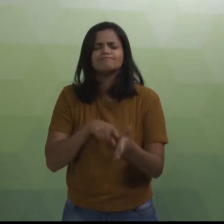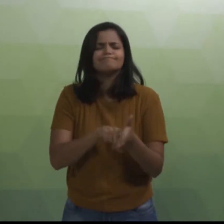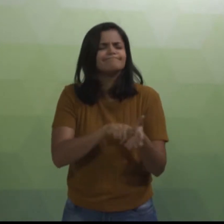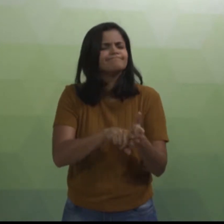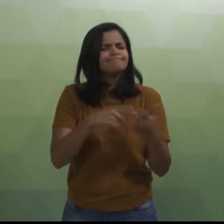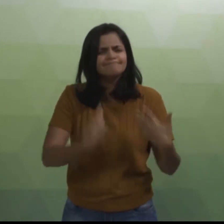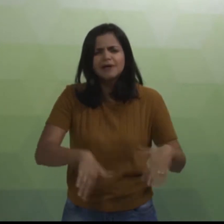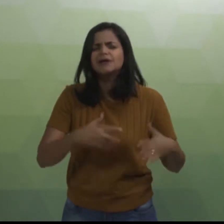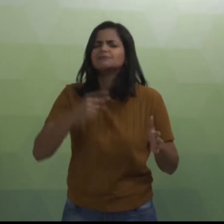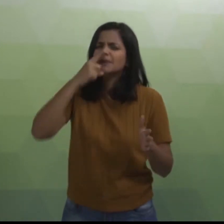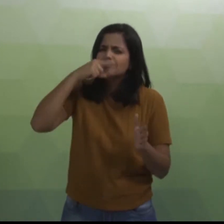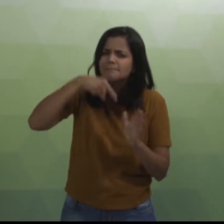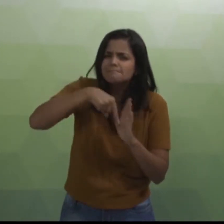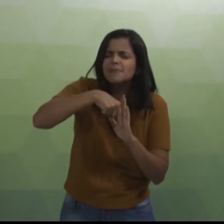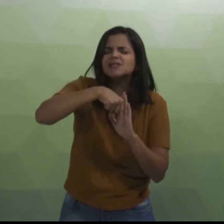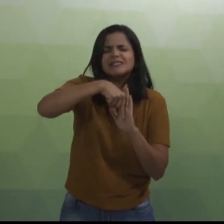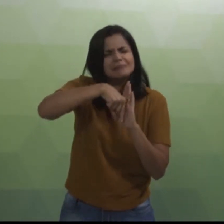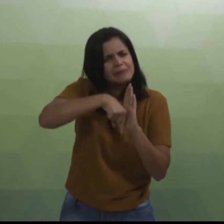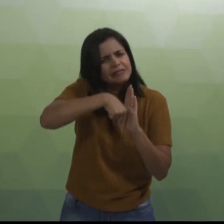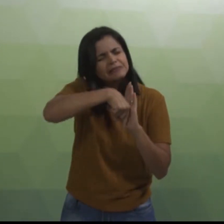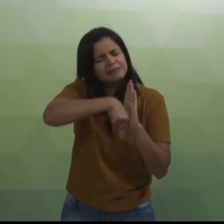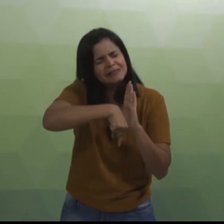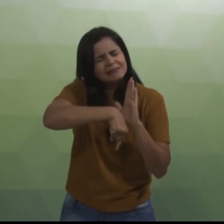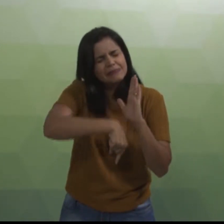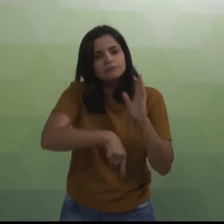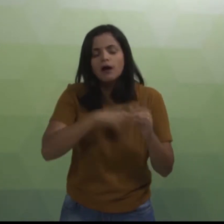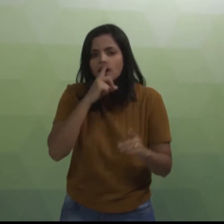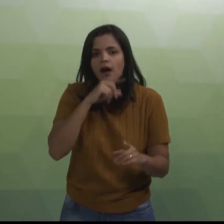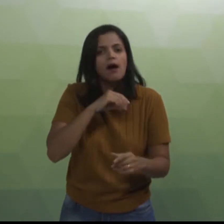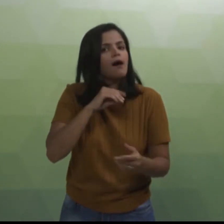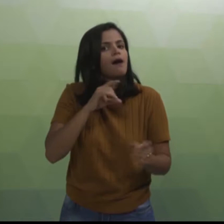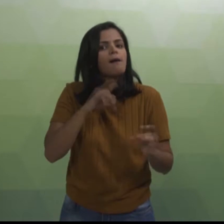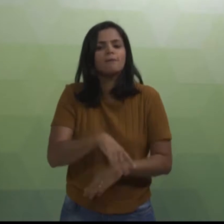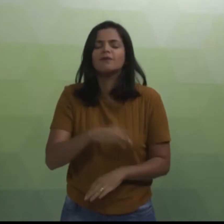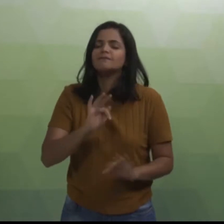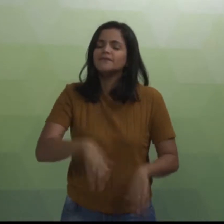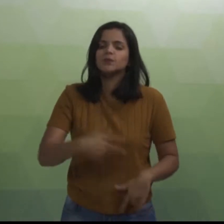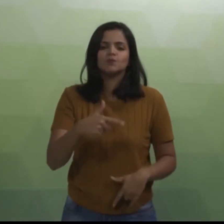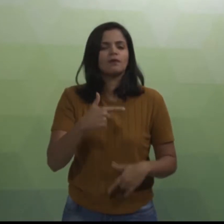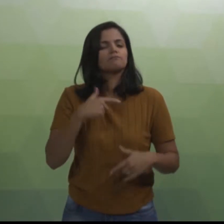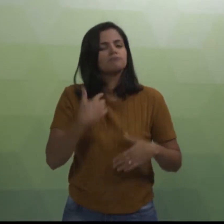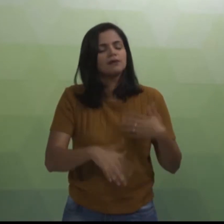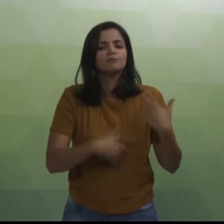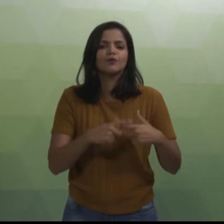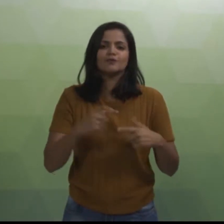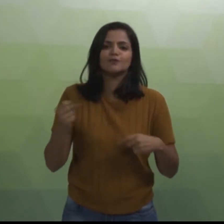até hoje existem pesquisas para aprofundar essa temática. E sempre